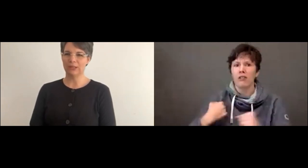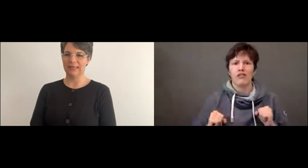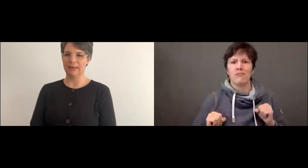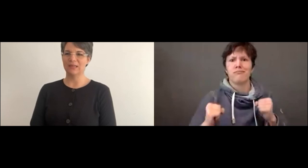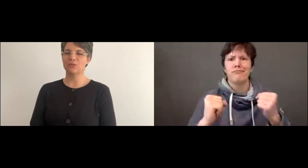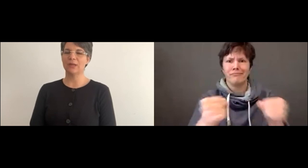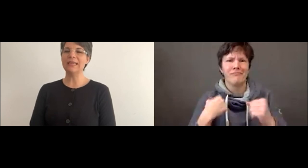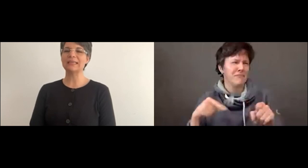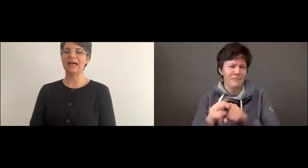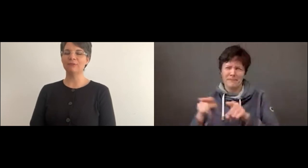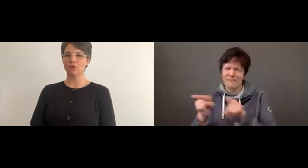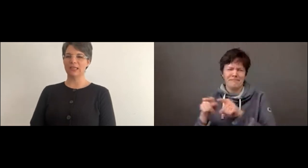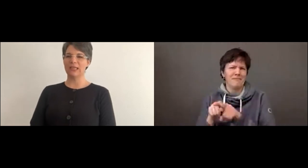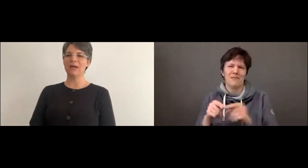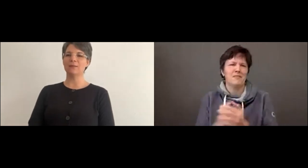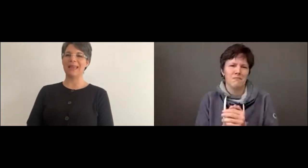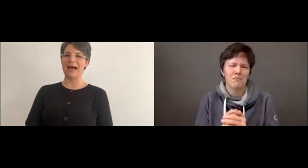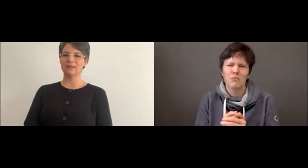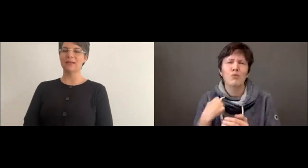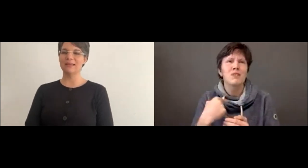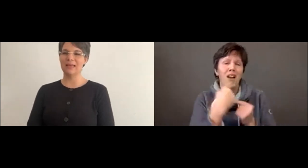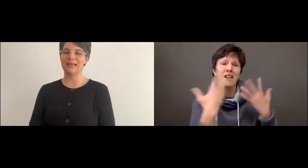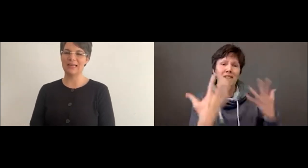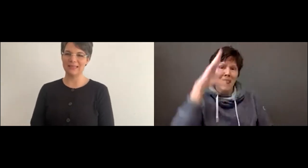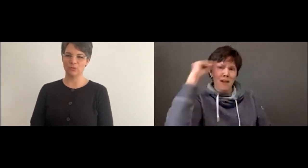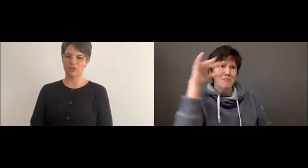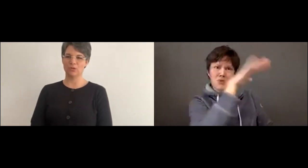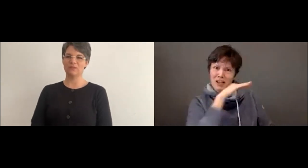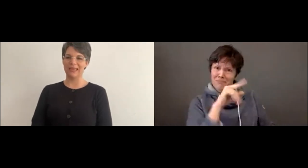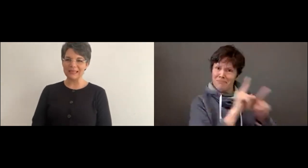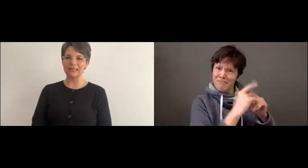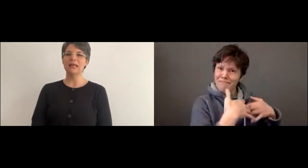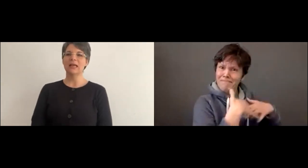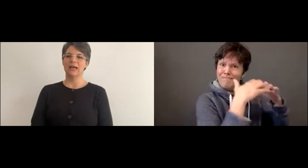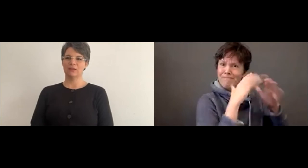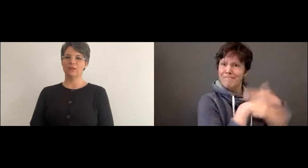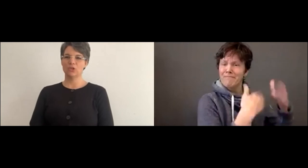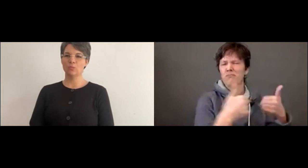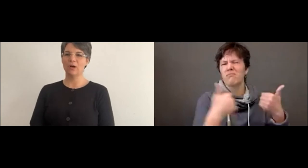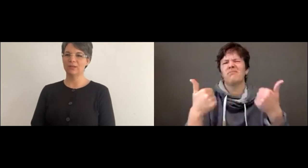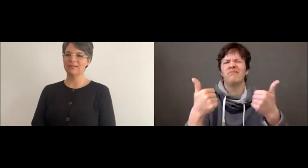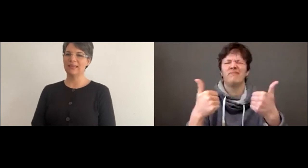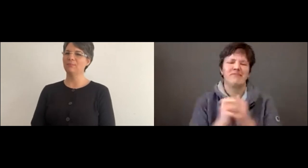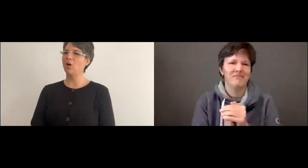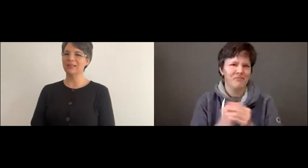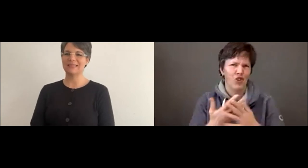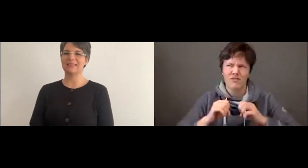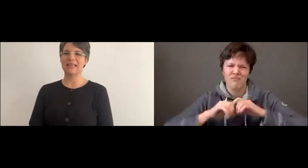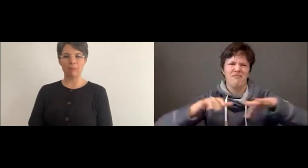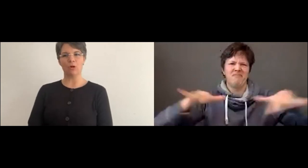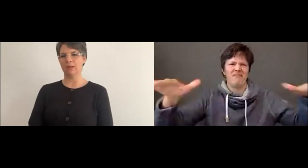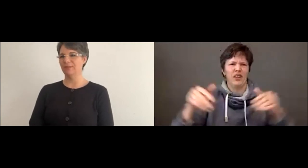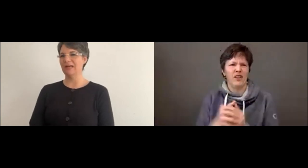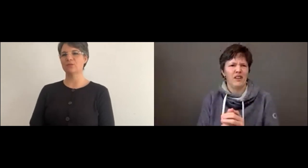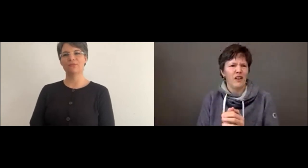Role Model gibt. Also ich kann von jemandem lernen, der in der gleichen Situation ist wie ich. Das finde ich super und dass es eben auch das jetzt